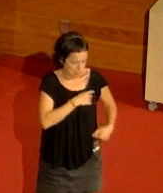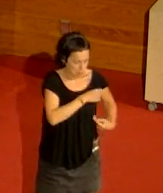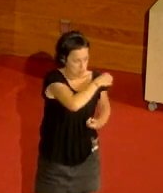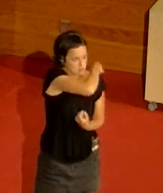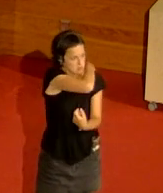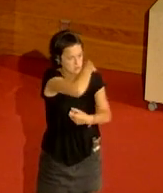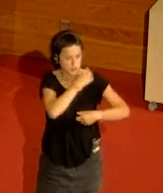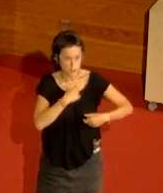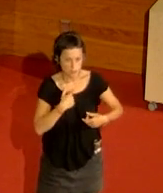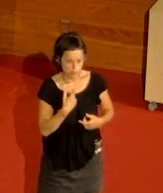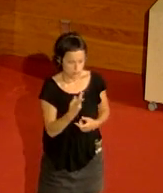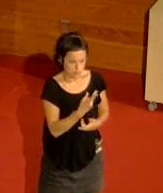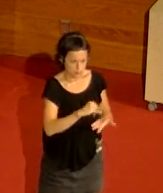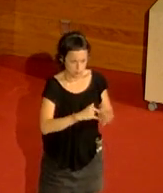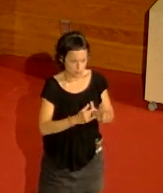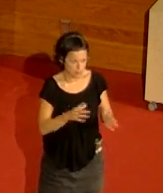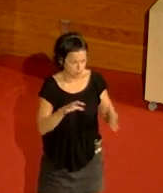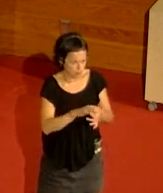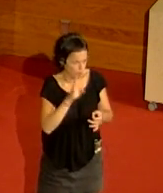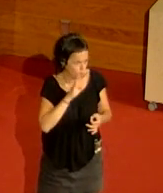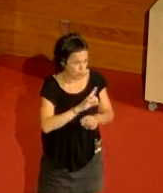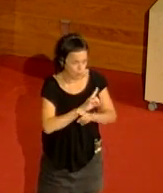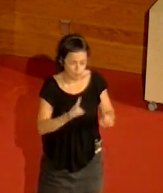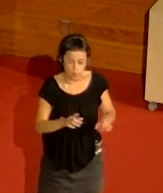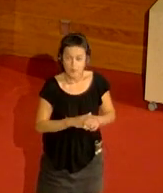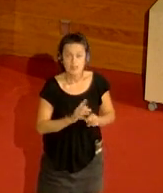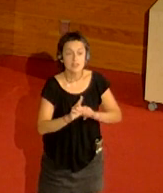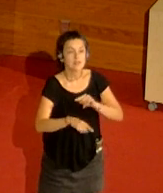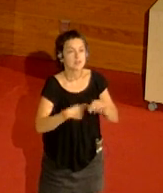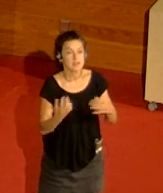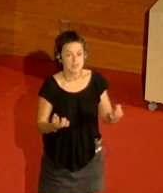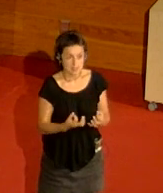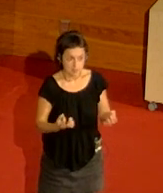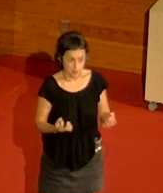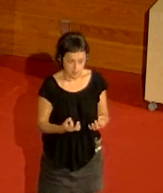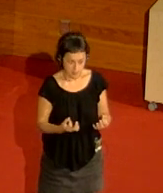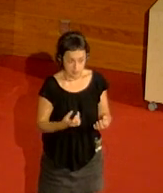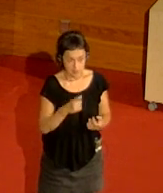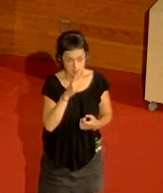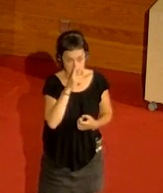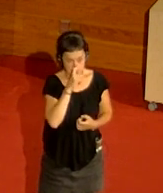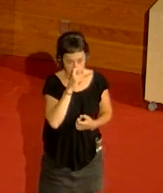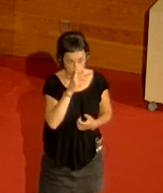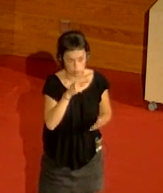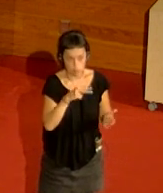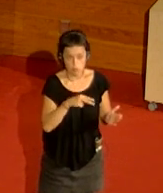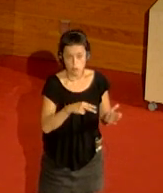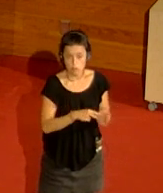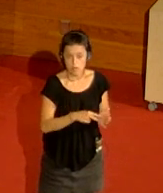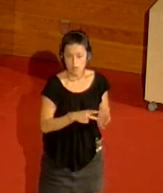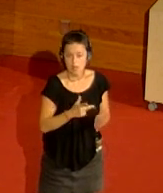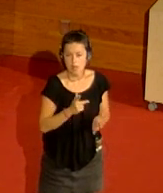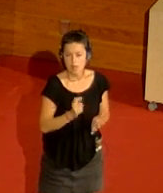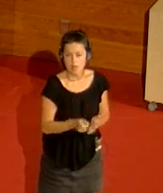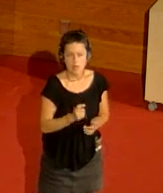enlazado eh lo que aconteció que es lo que acontecía en la primera década de los 2000 de una manera muy habitual es que cuando